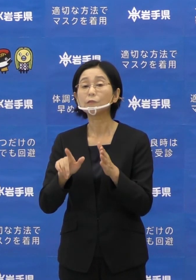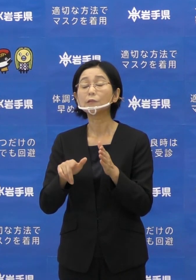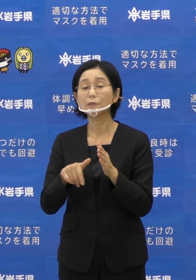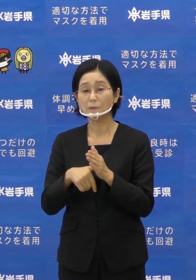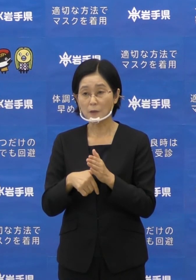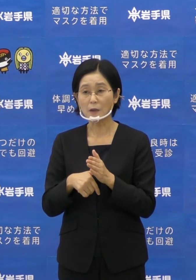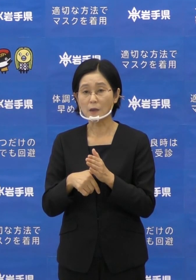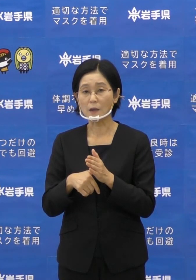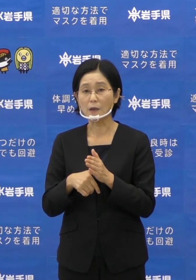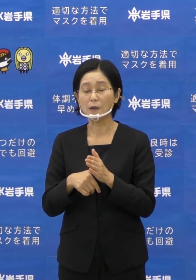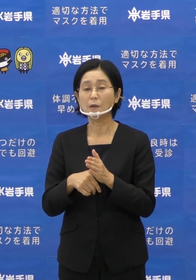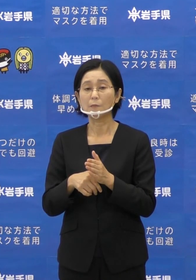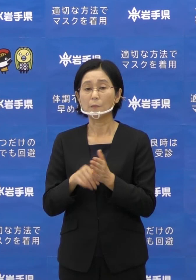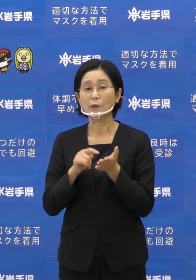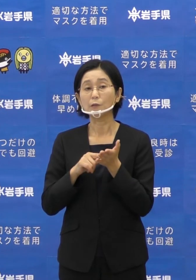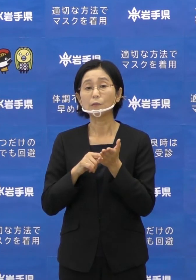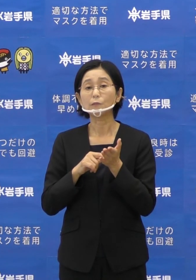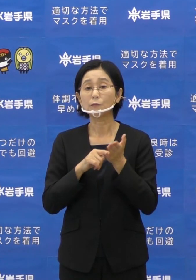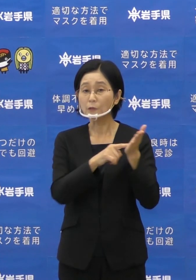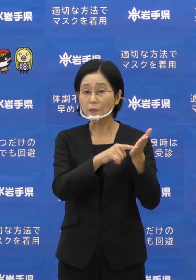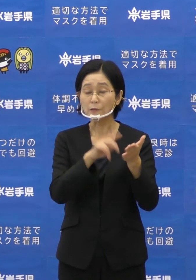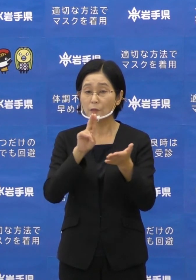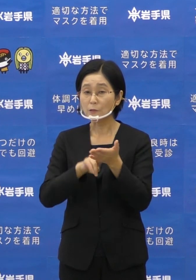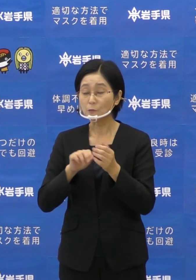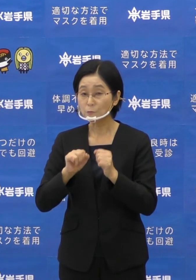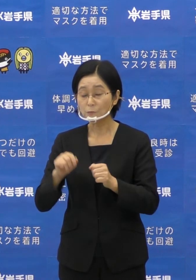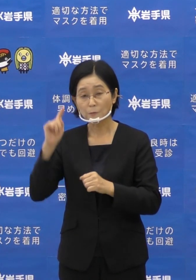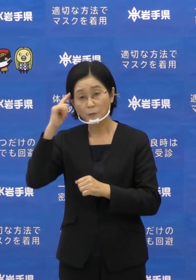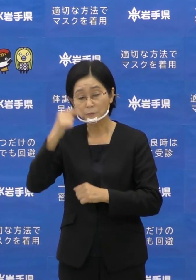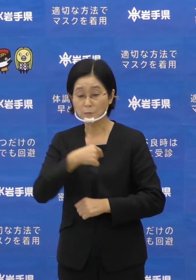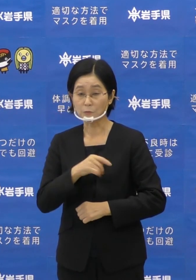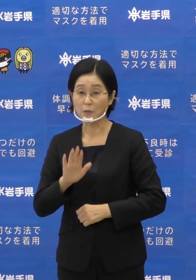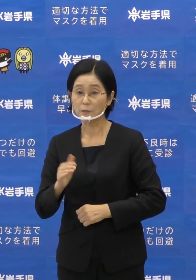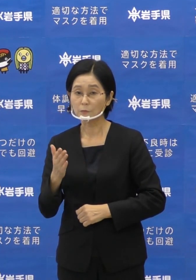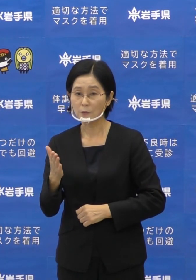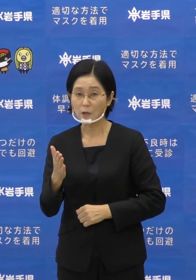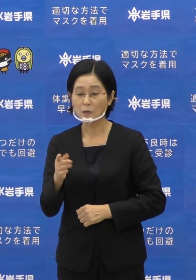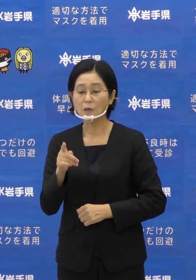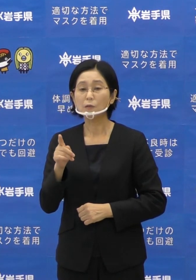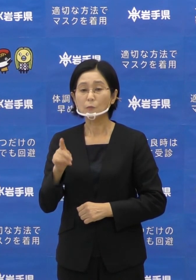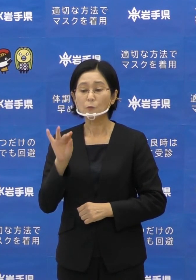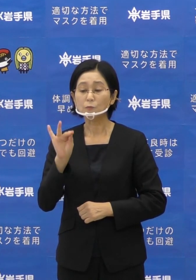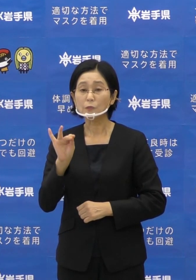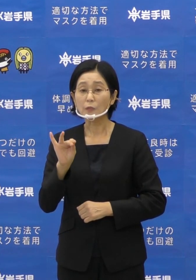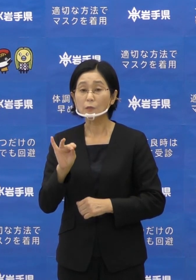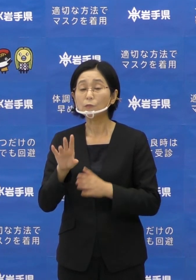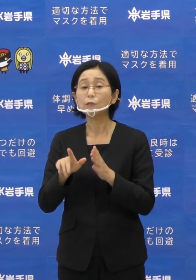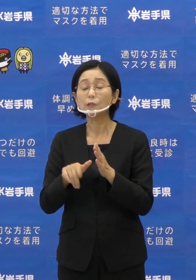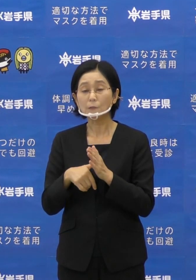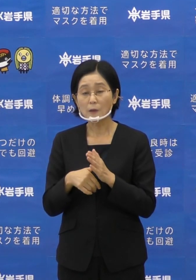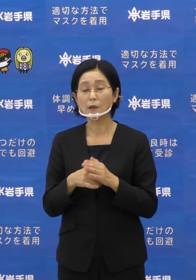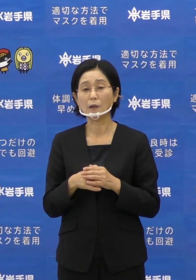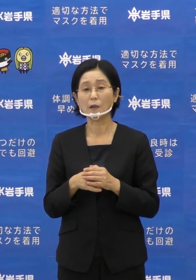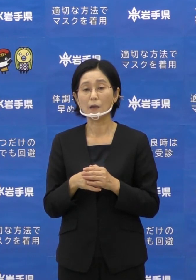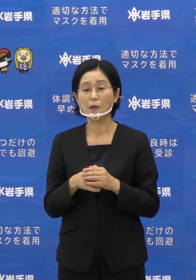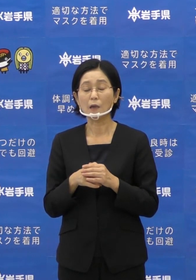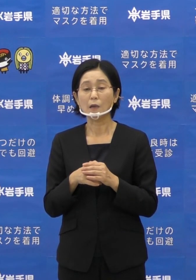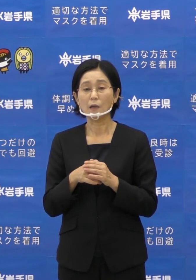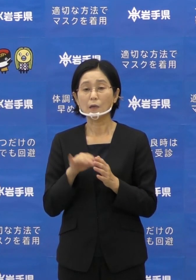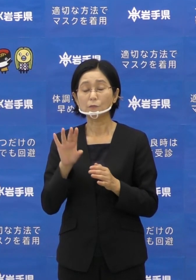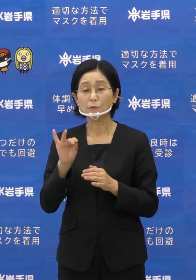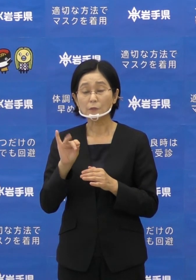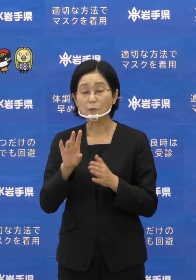ふうに考えてらっしゃったのか、それともその時点で 準備に着手するということを決めてらっしゃった